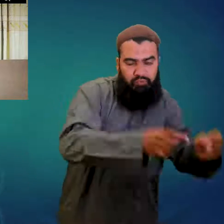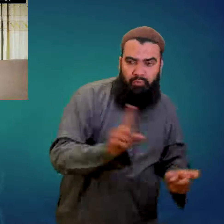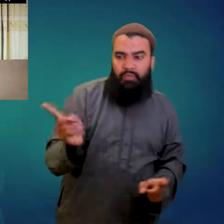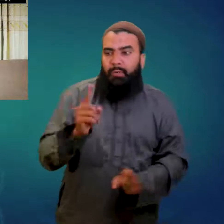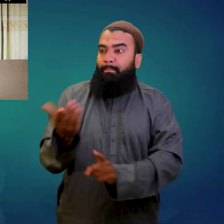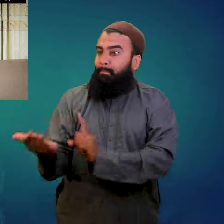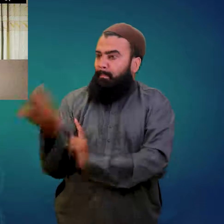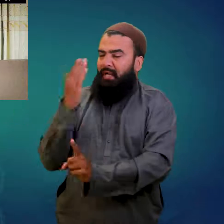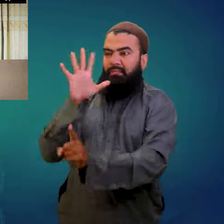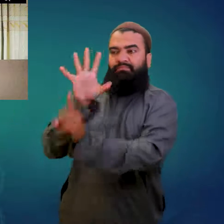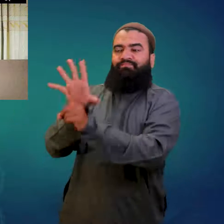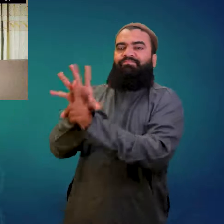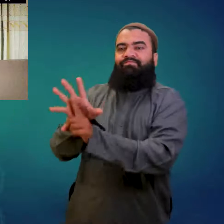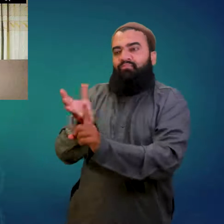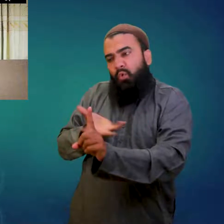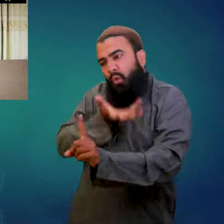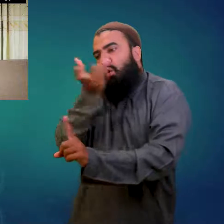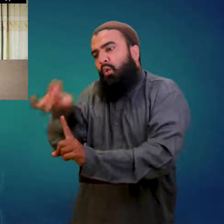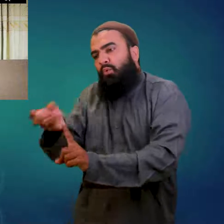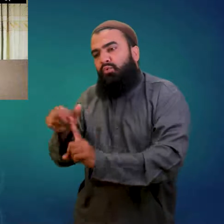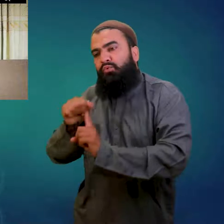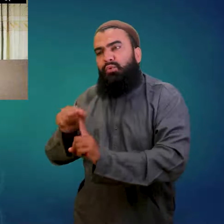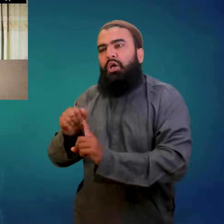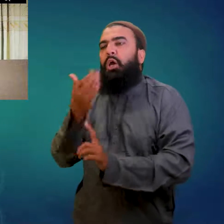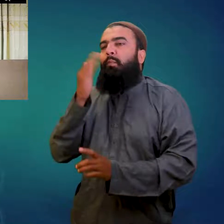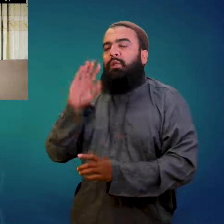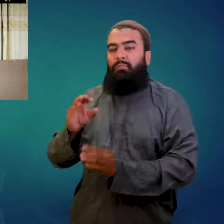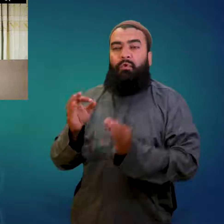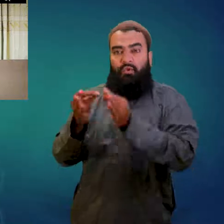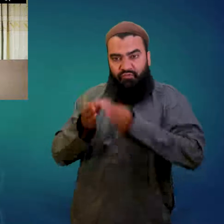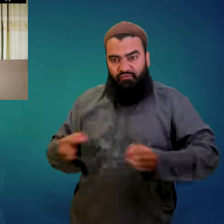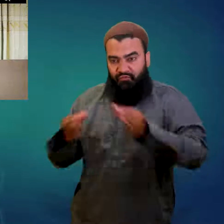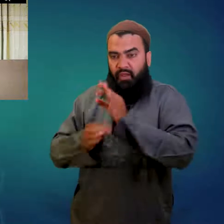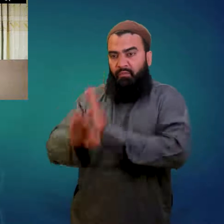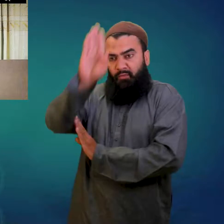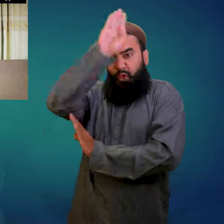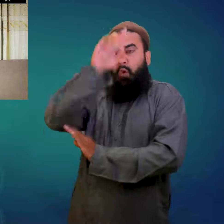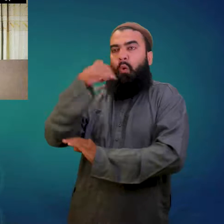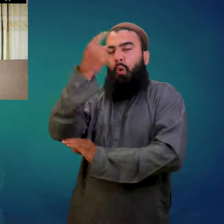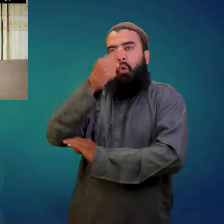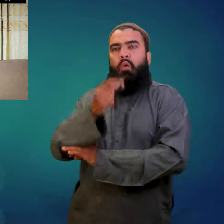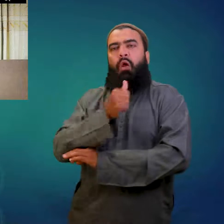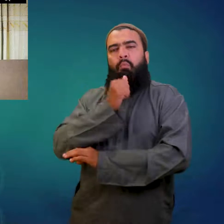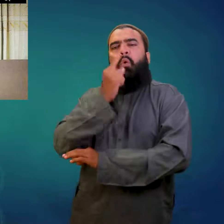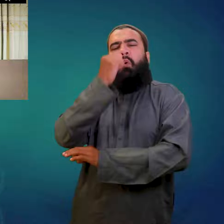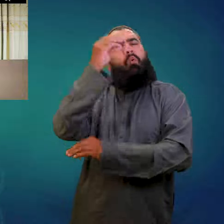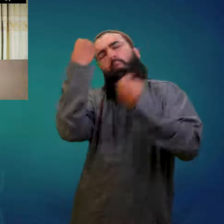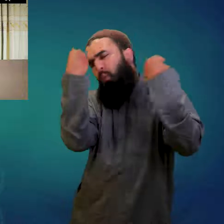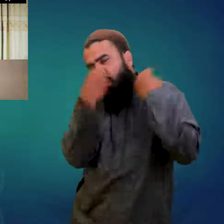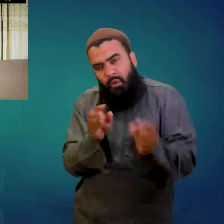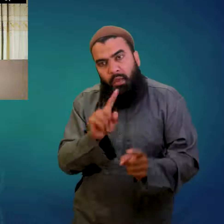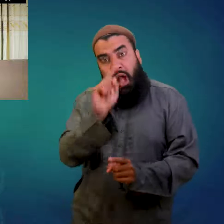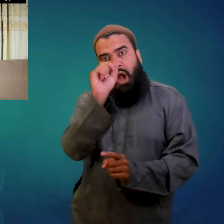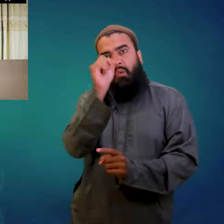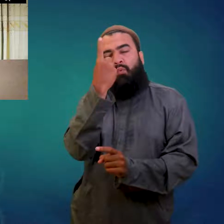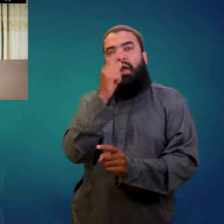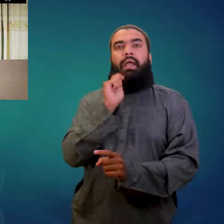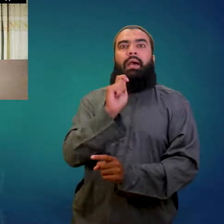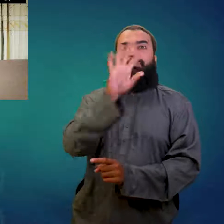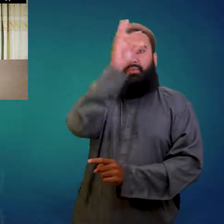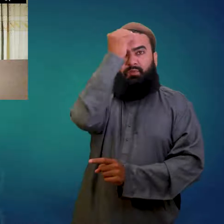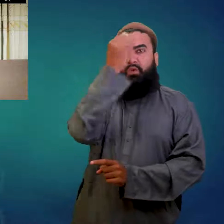میں جانے والے ہو جائیں۔ اور فرمایا گیا کہ جو گھر کا سربراہ ہے وہ ان تمام لوگوں کی، ماتحت لوگوں